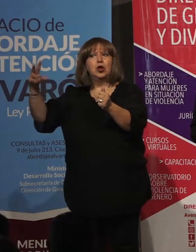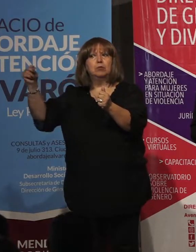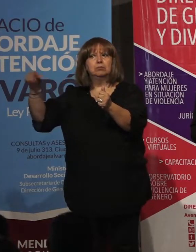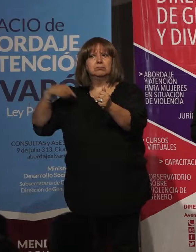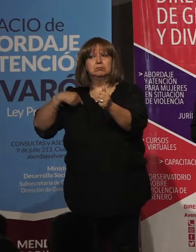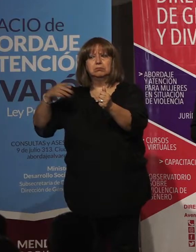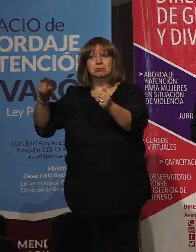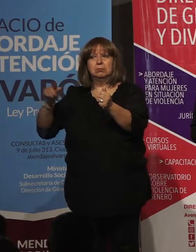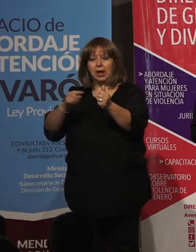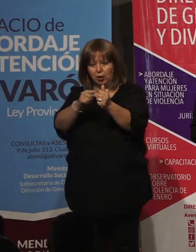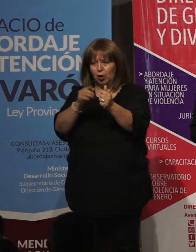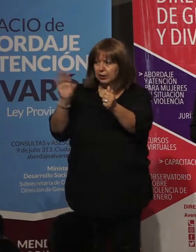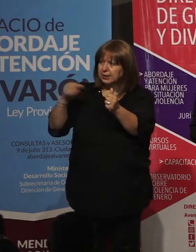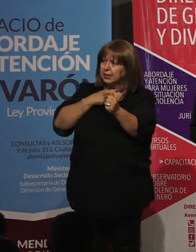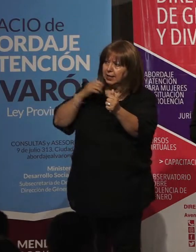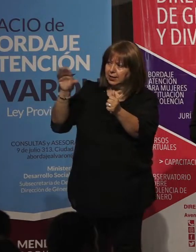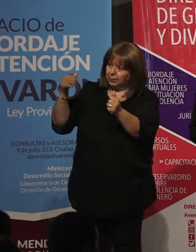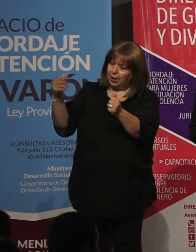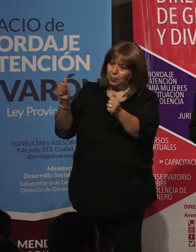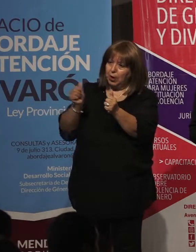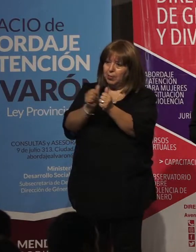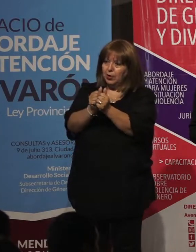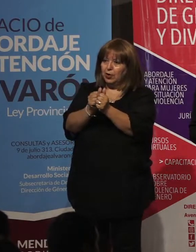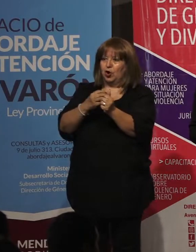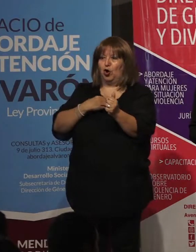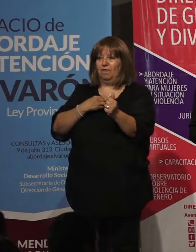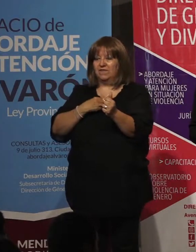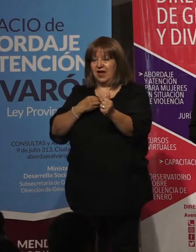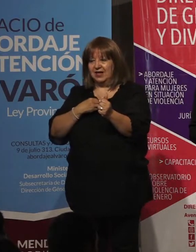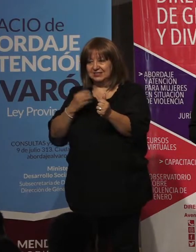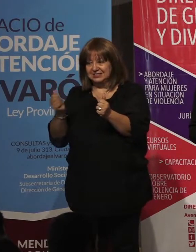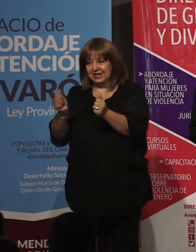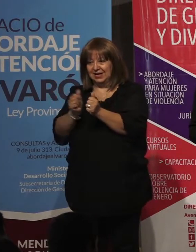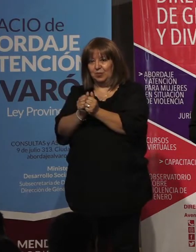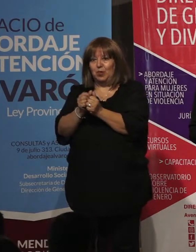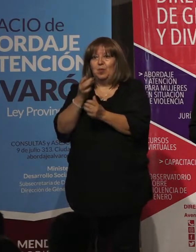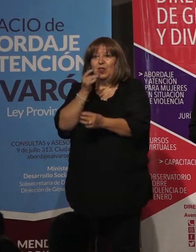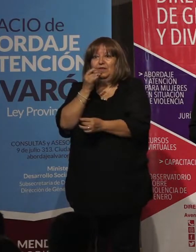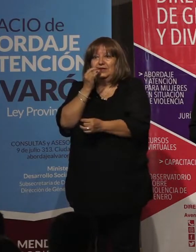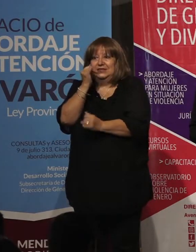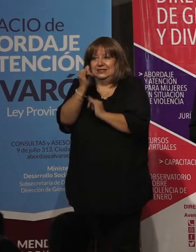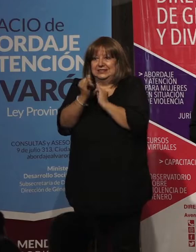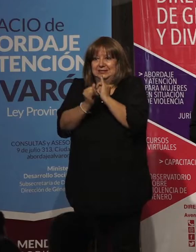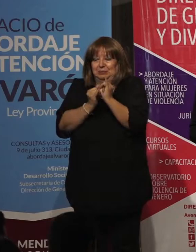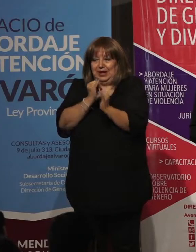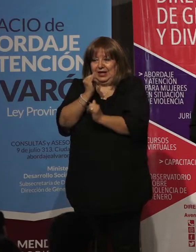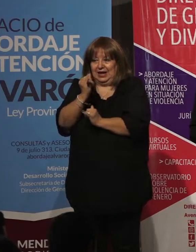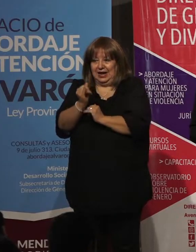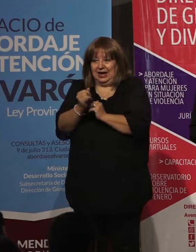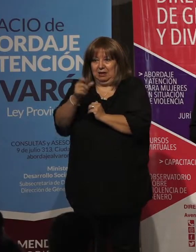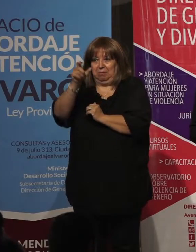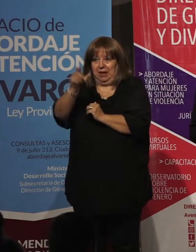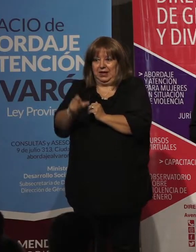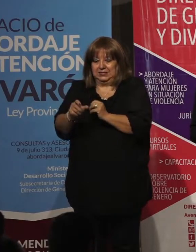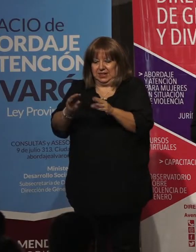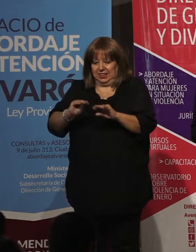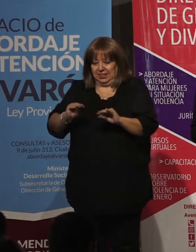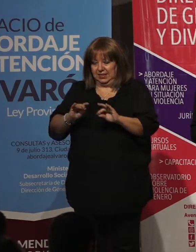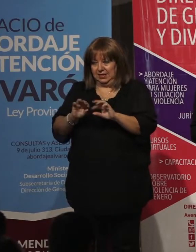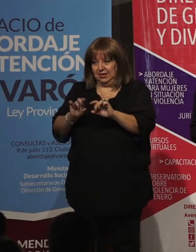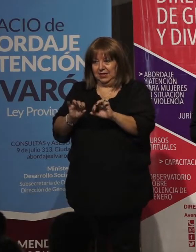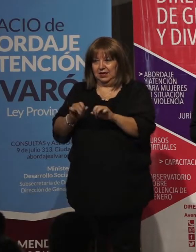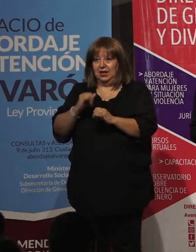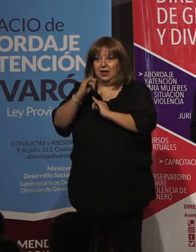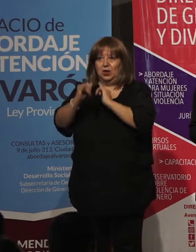cuando esa compañera quiere estar con alguien, porque además es difícil el proceso de tener que sentarse con un administrativo